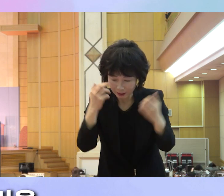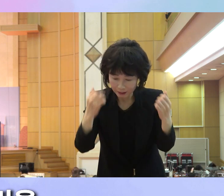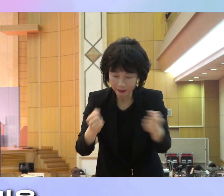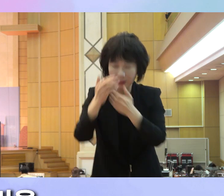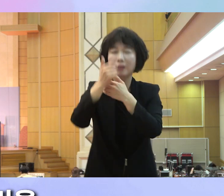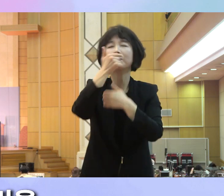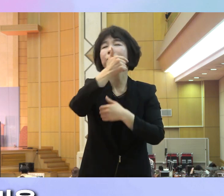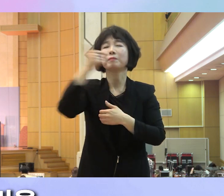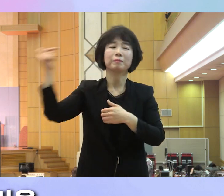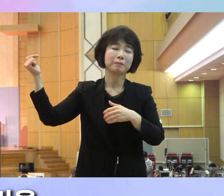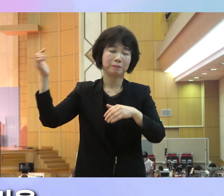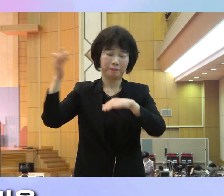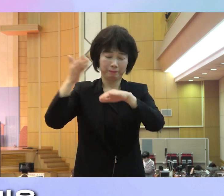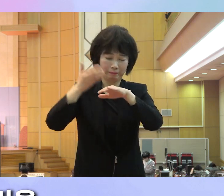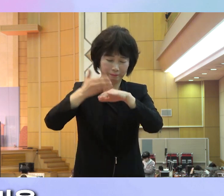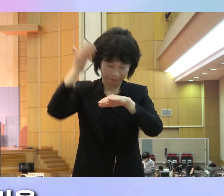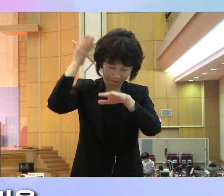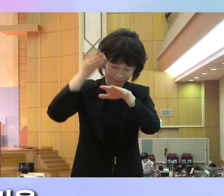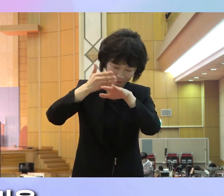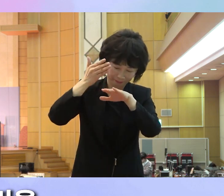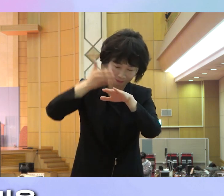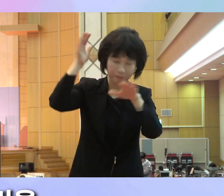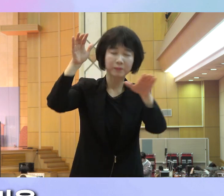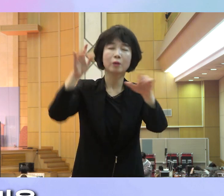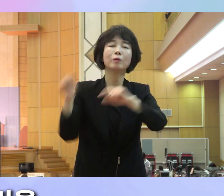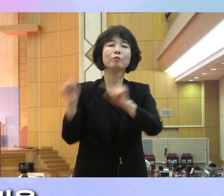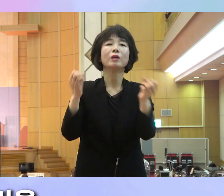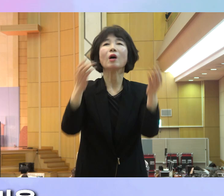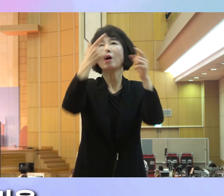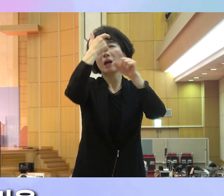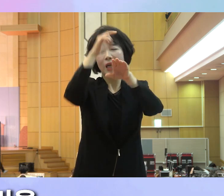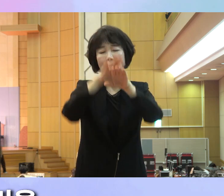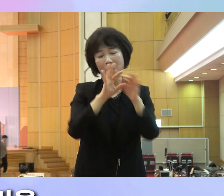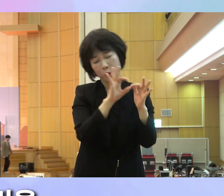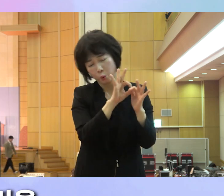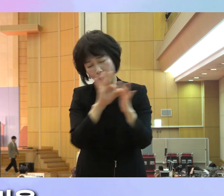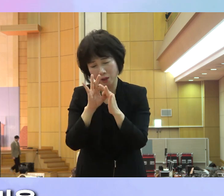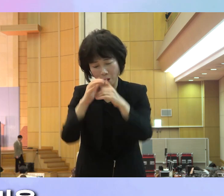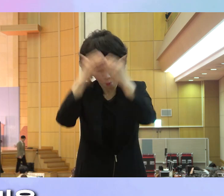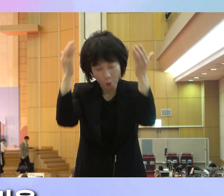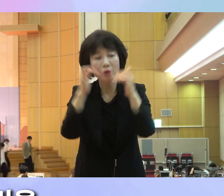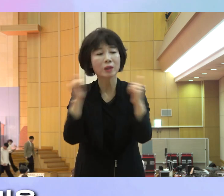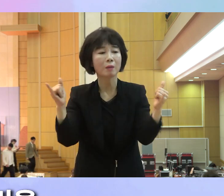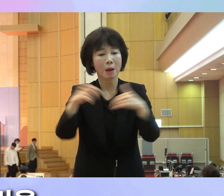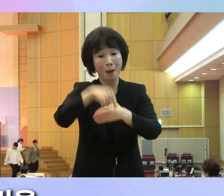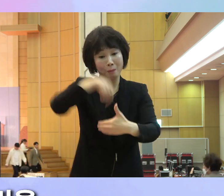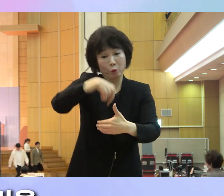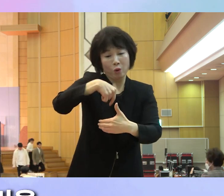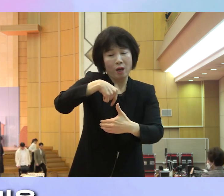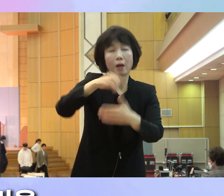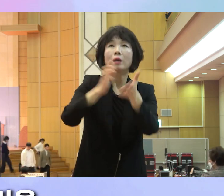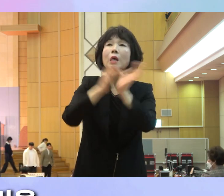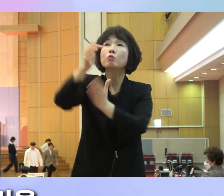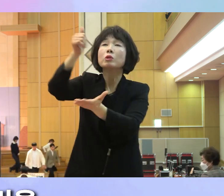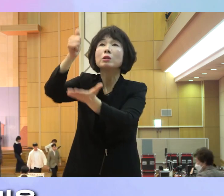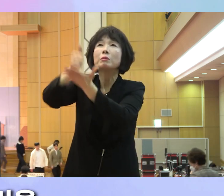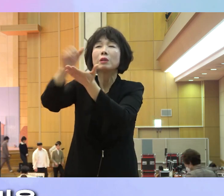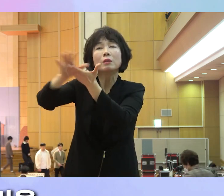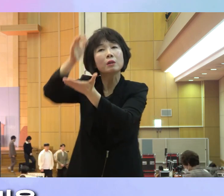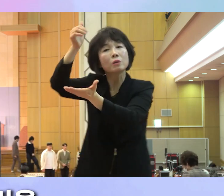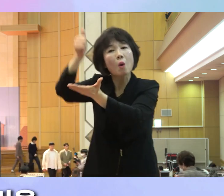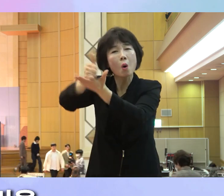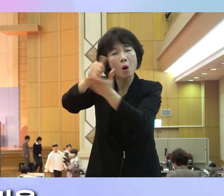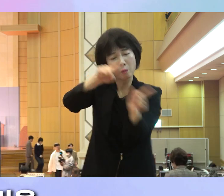아버지 은혜와 사랑을 진심으로 감사드립니다. 오늘은 부활절 예배를 통해서 모든 사람들 마음속에 예수 그리스도를